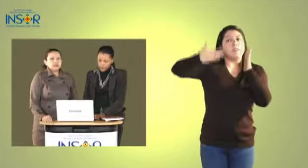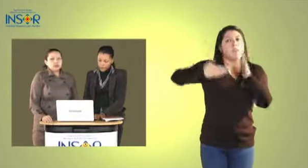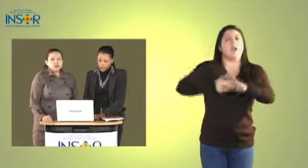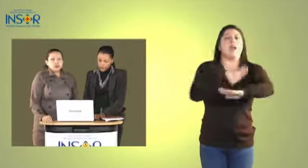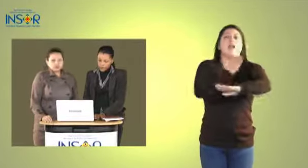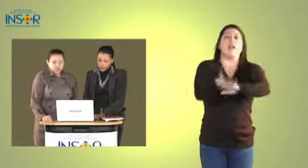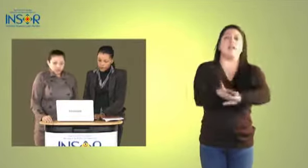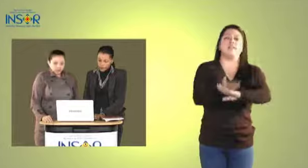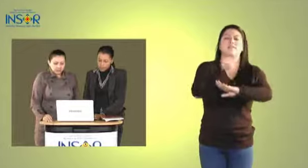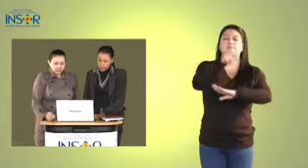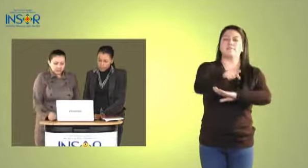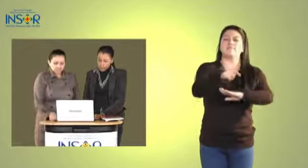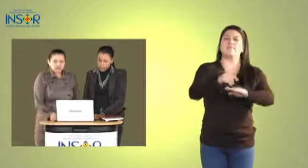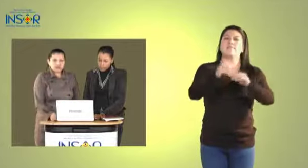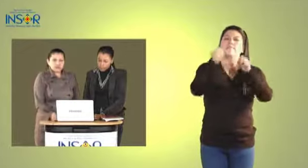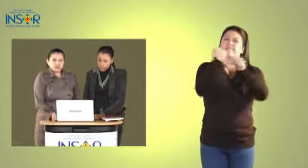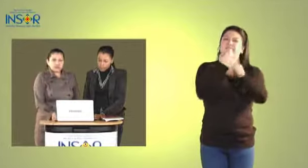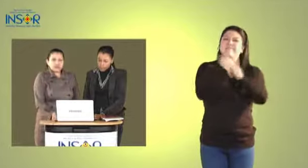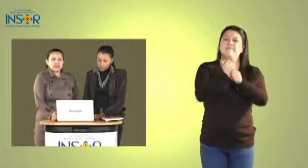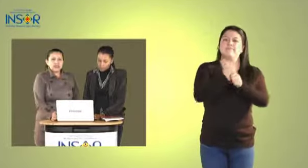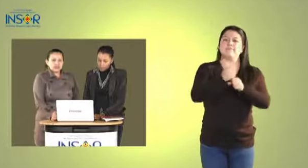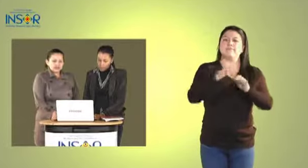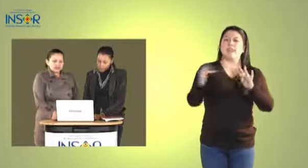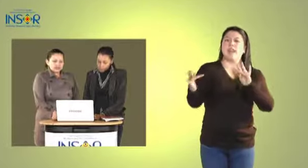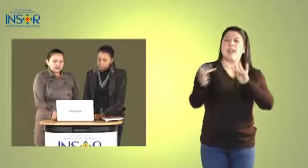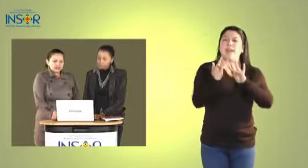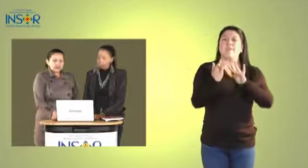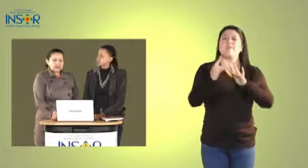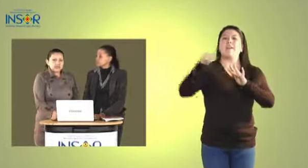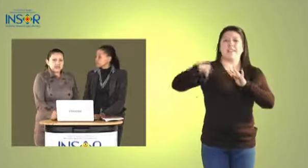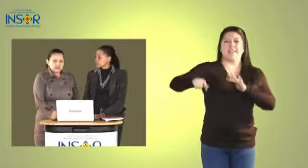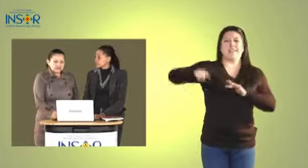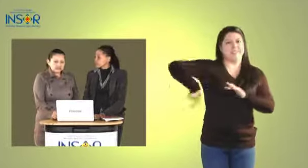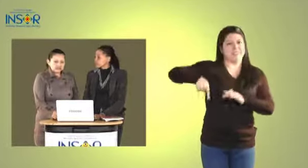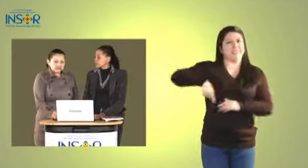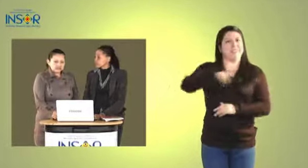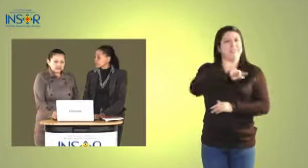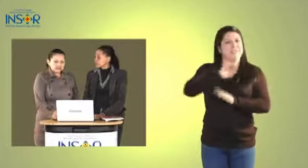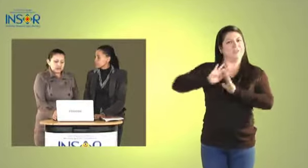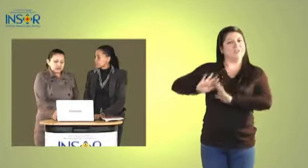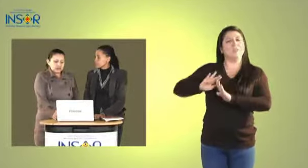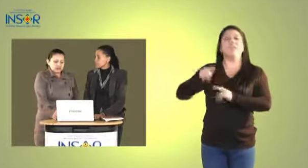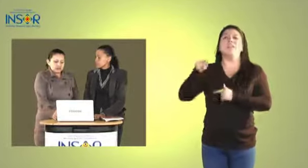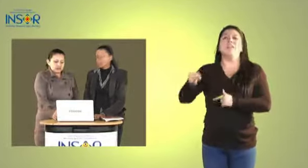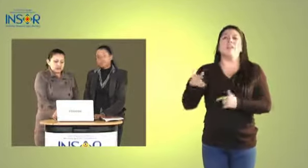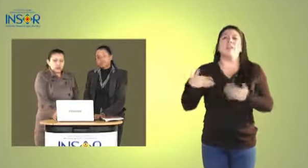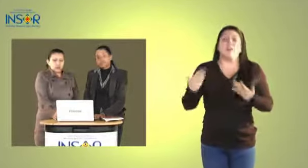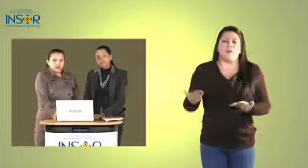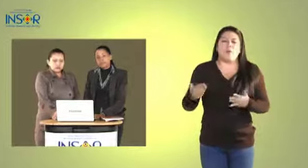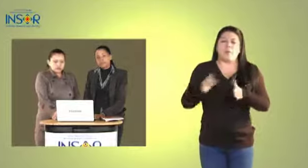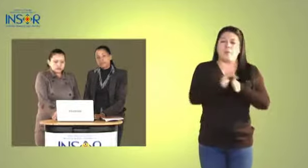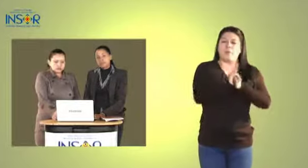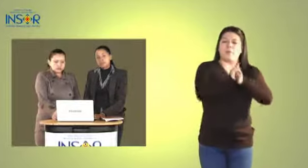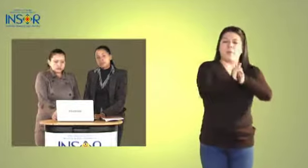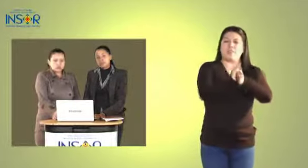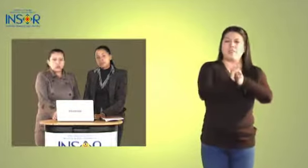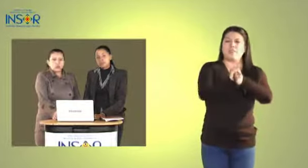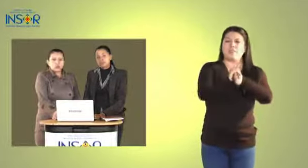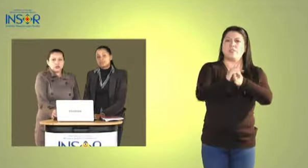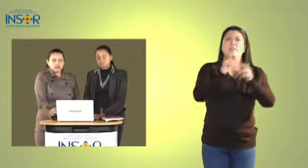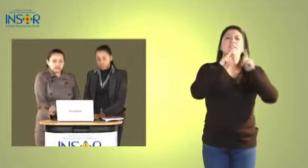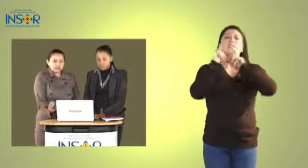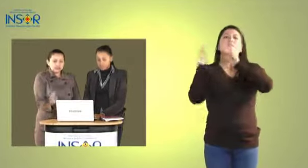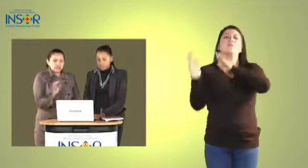forma de trabajo que fue la que implementamos en el PEVI a través del método